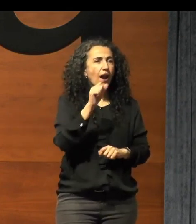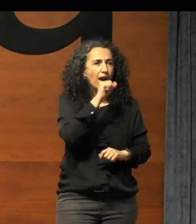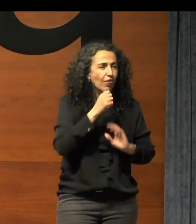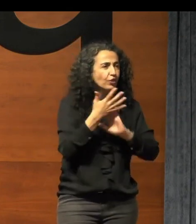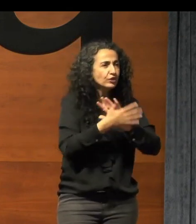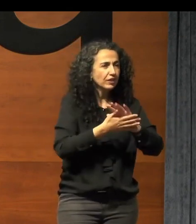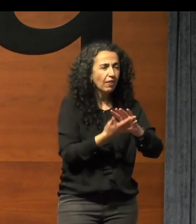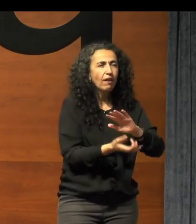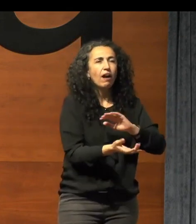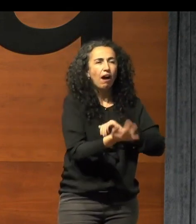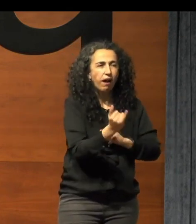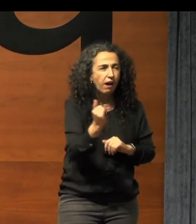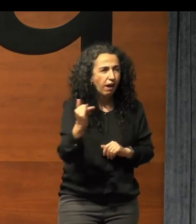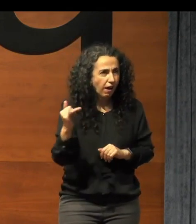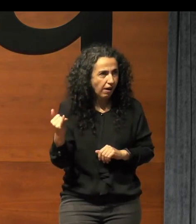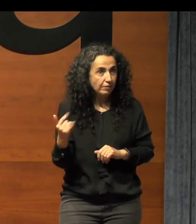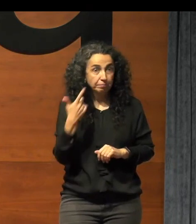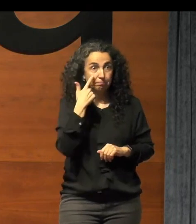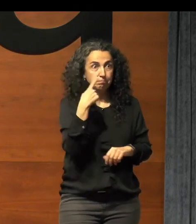movimiento asociativo, sí ha habido muchas